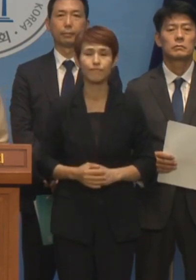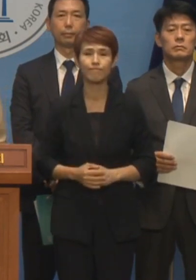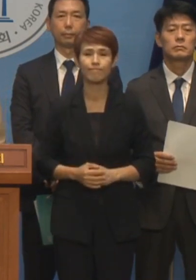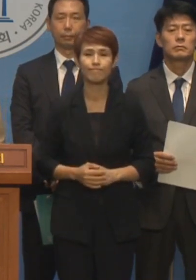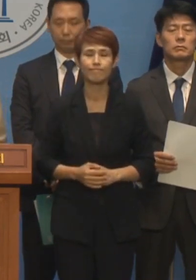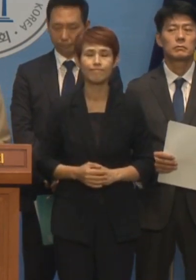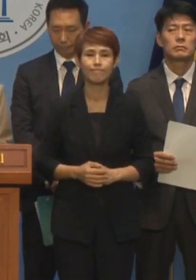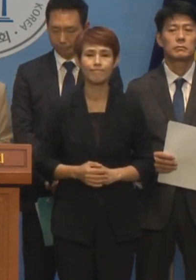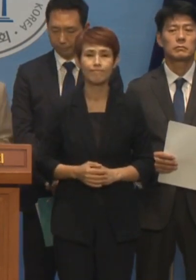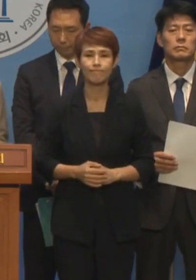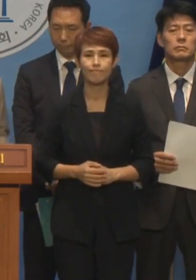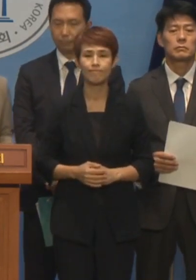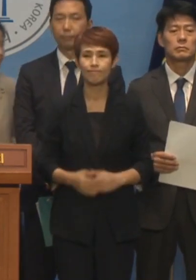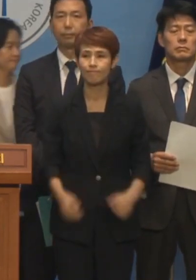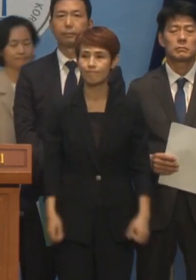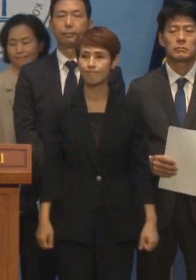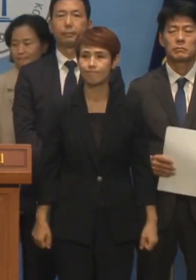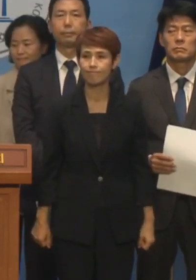감사합니다.